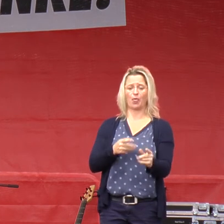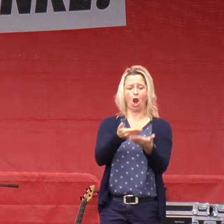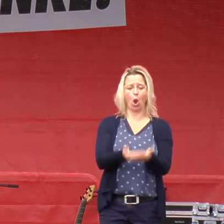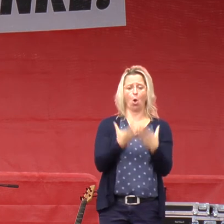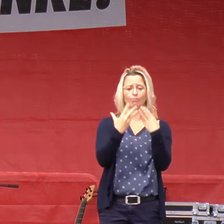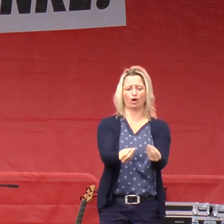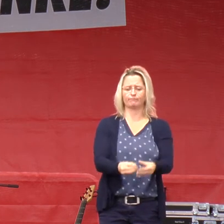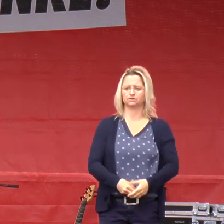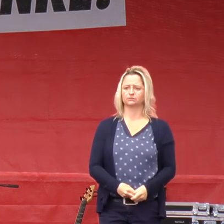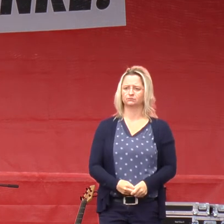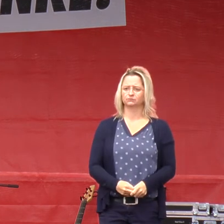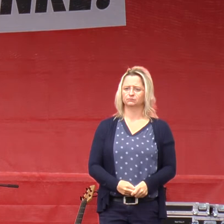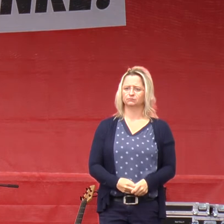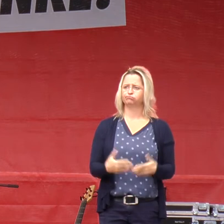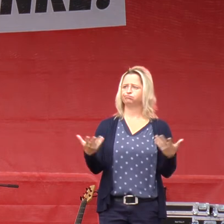bezahlt ist.